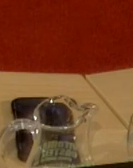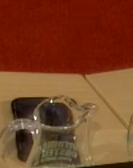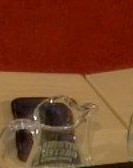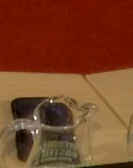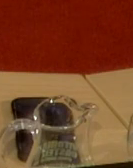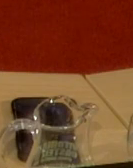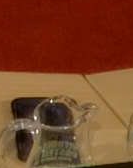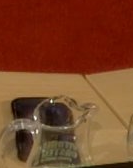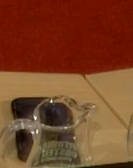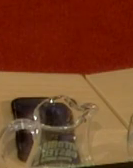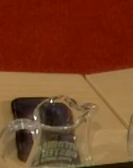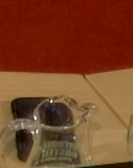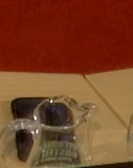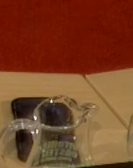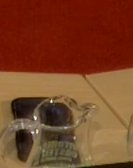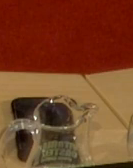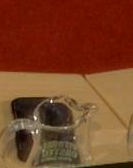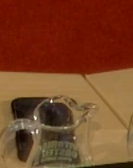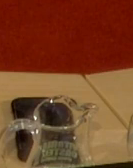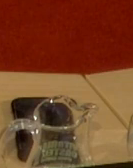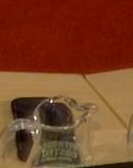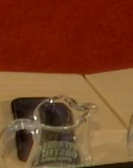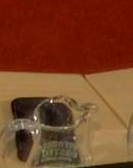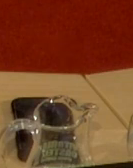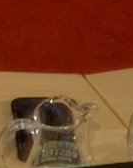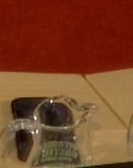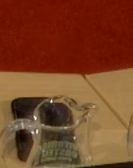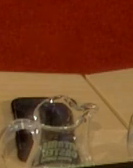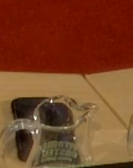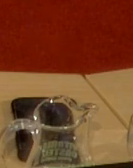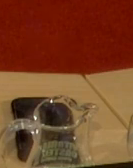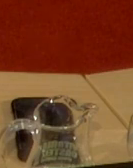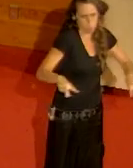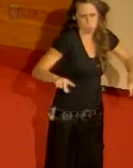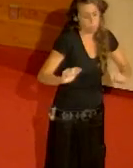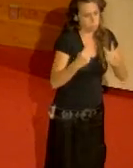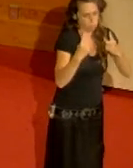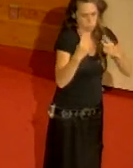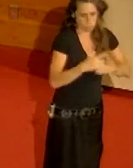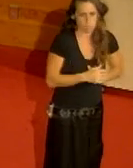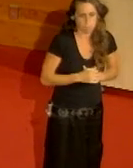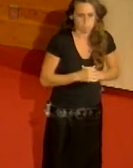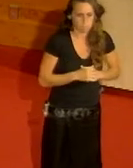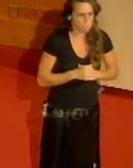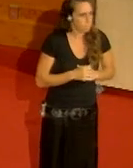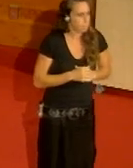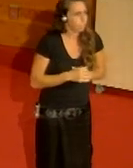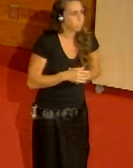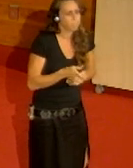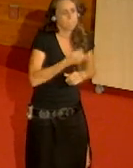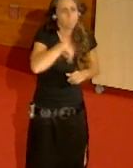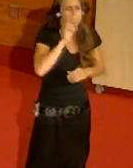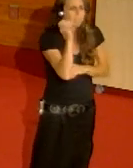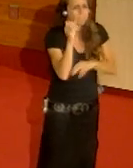está viviendo en estos años uno de sus peores momentos porque hemos titulado la ponencia